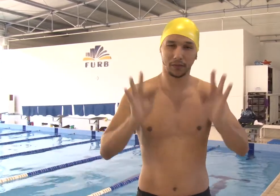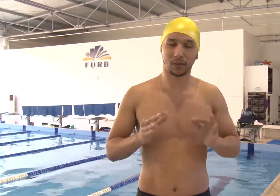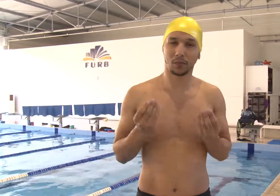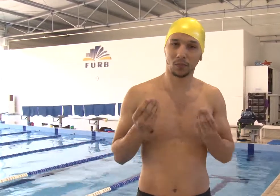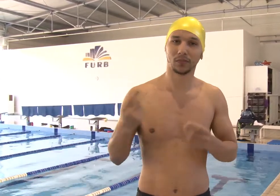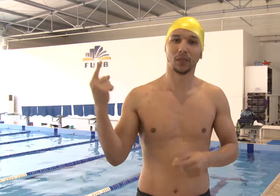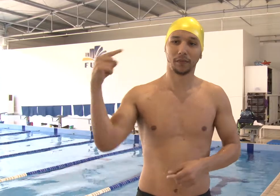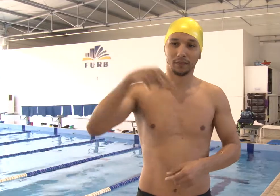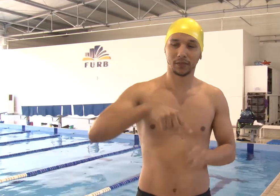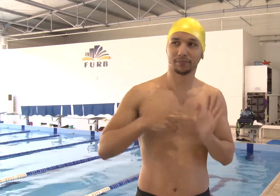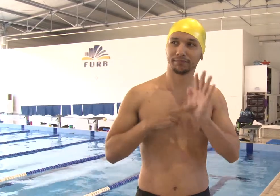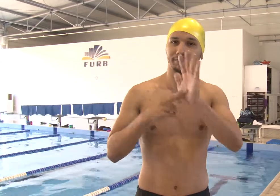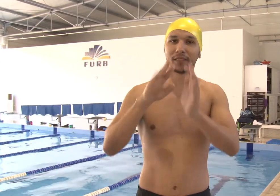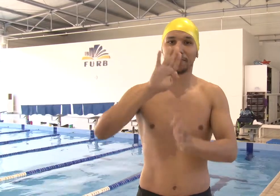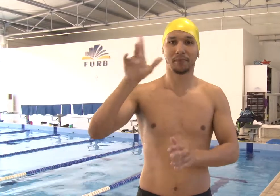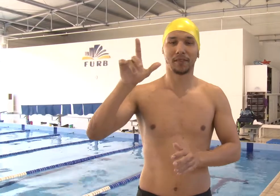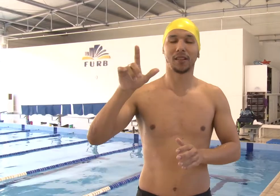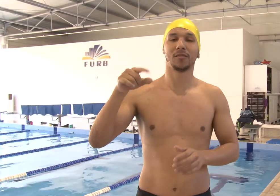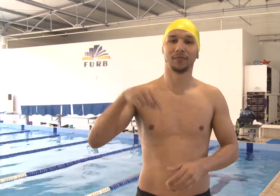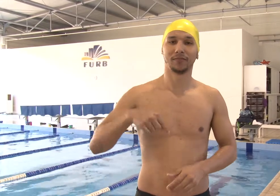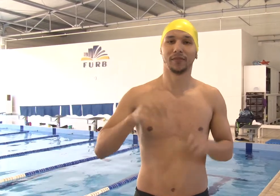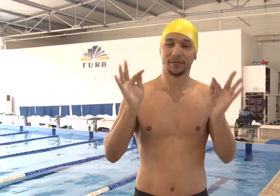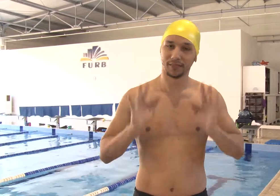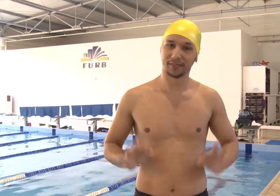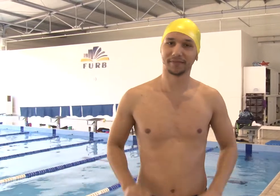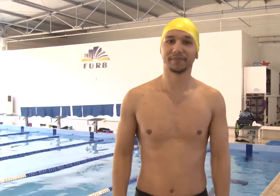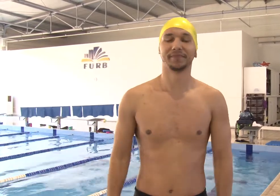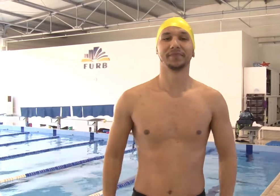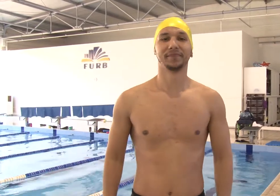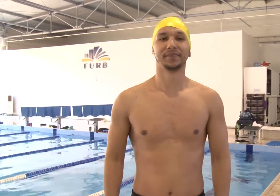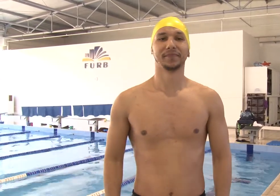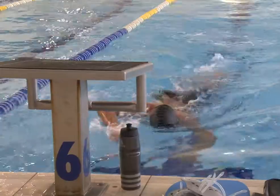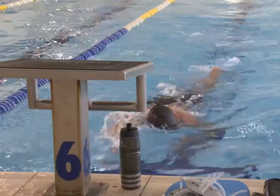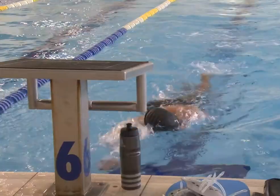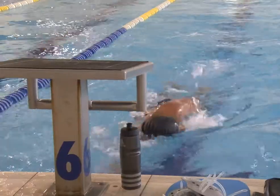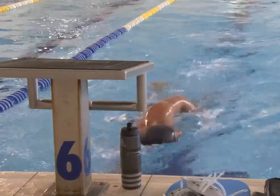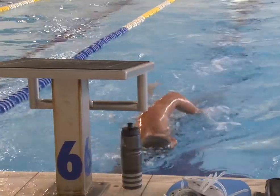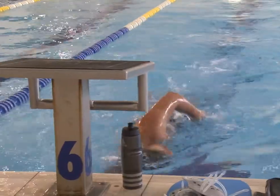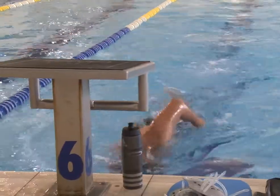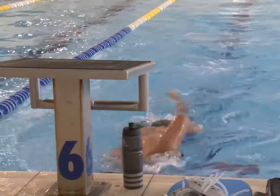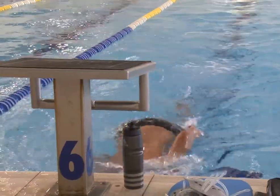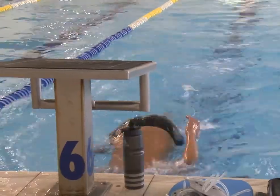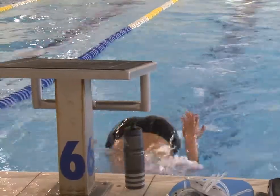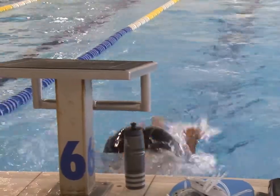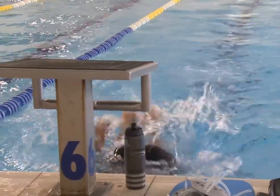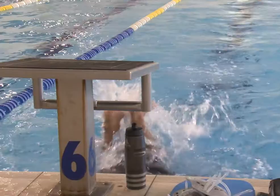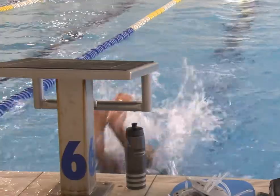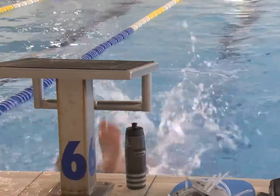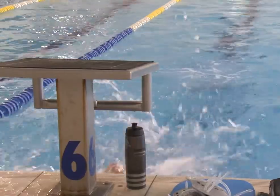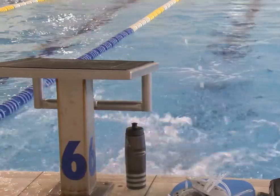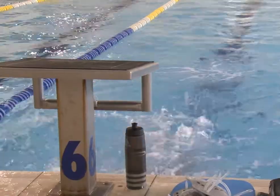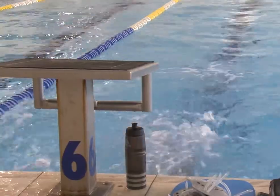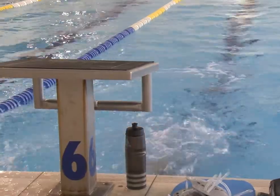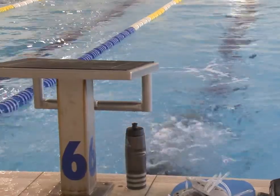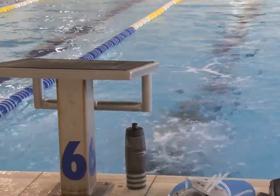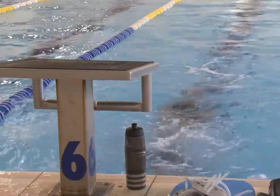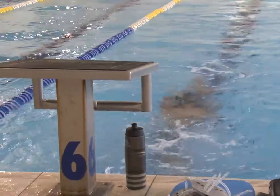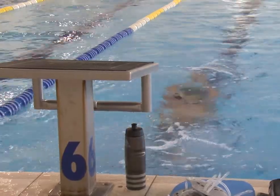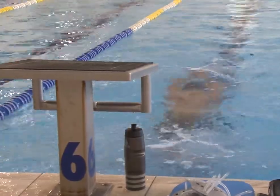Fiquei muito feliz em voltar para Blumenau e mostrá-las. Mas para conquistar tantas medalhas foi preciso muito esforço e